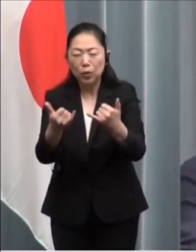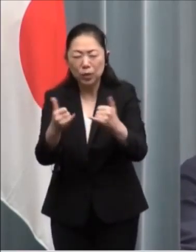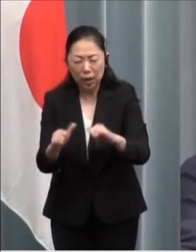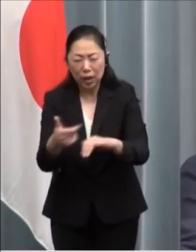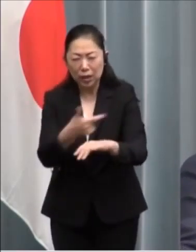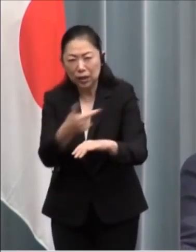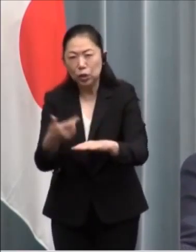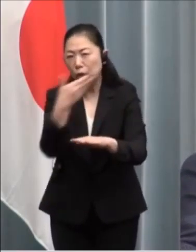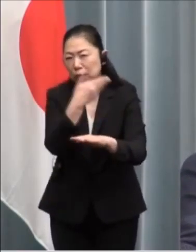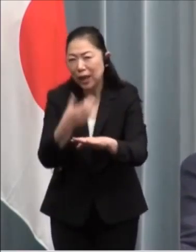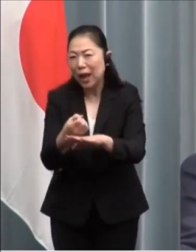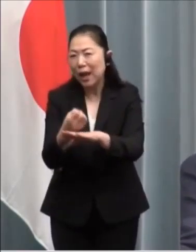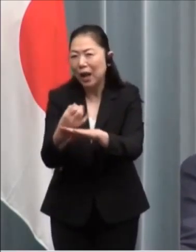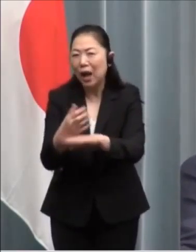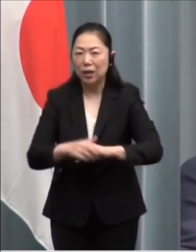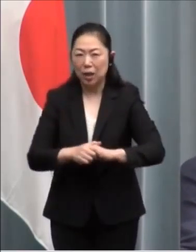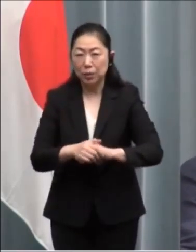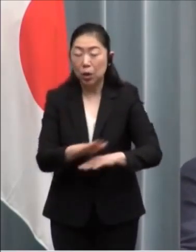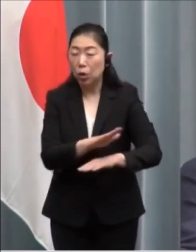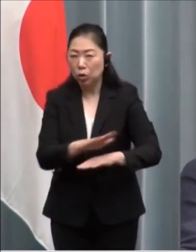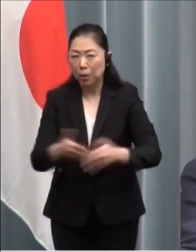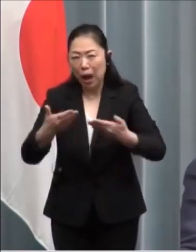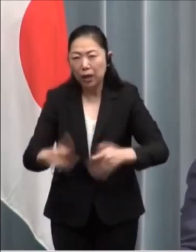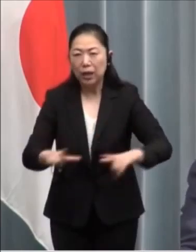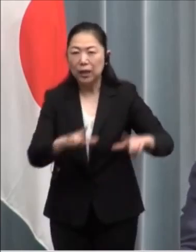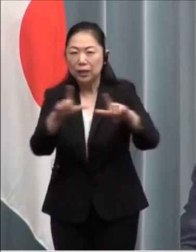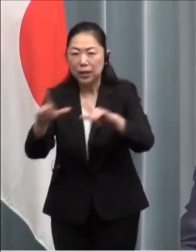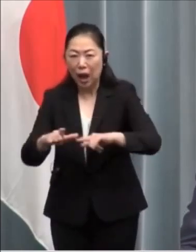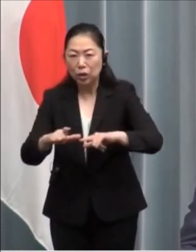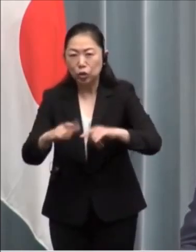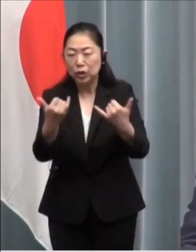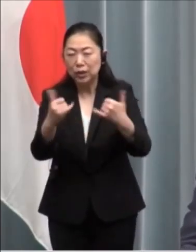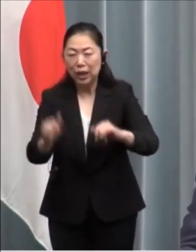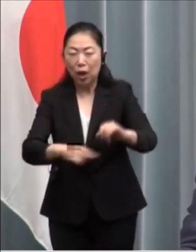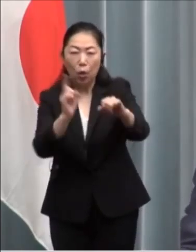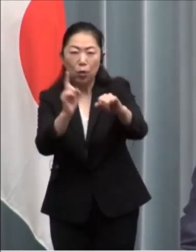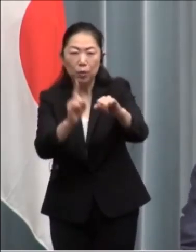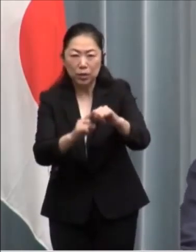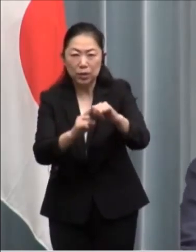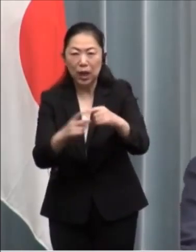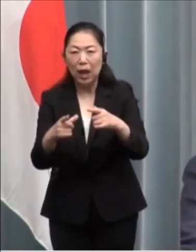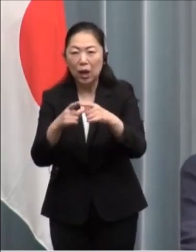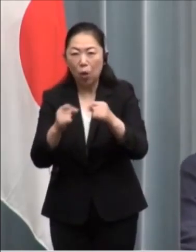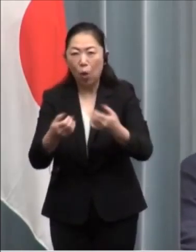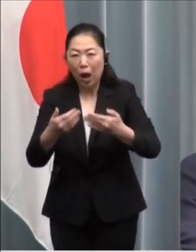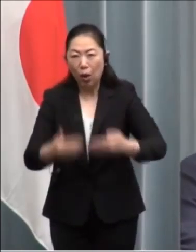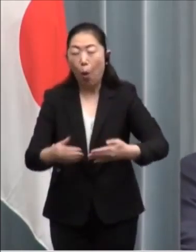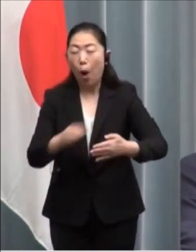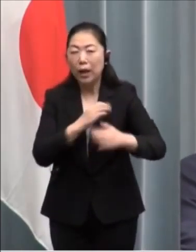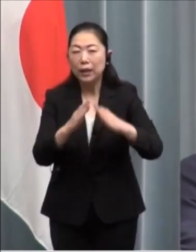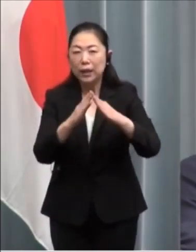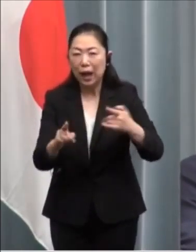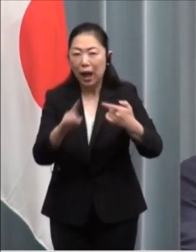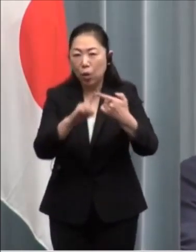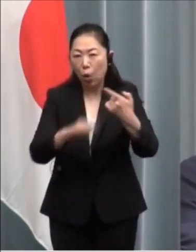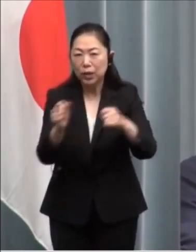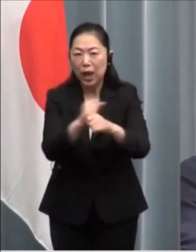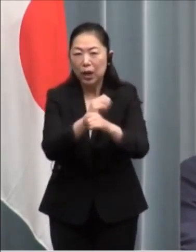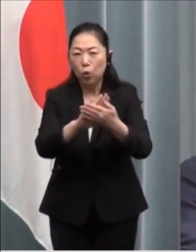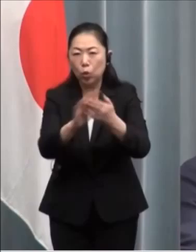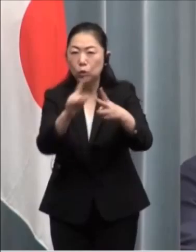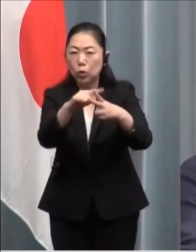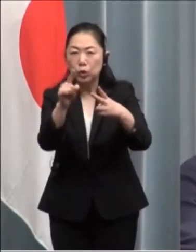であります。子どもたちが安心して過ごせる社会の構築に向けて、今後は国家公安委員会、厚生労働省が中心とな